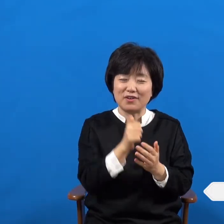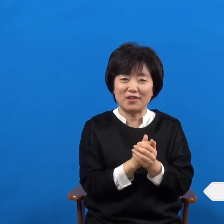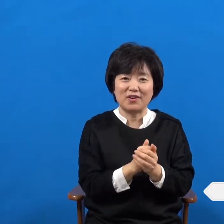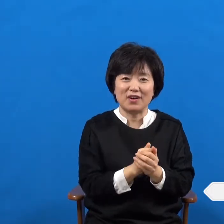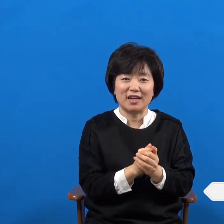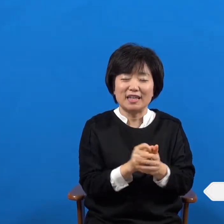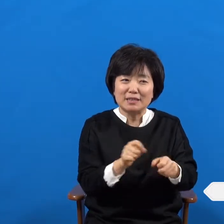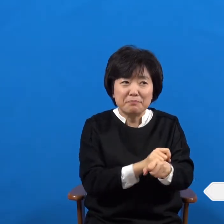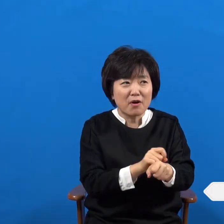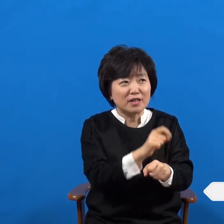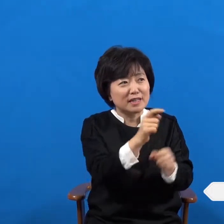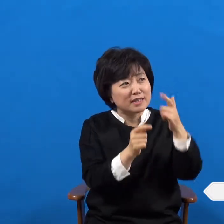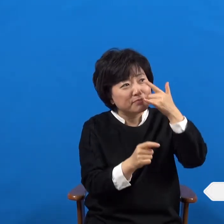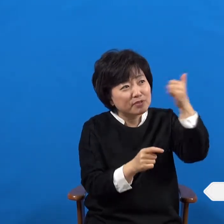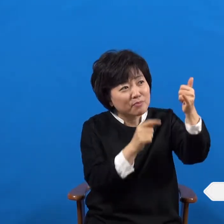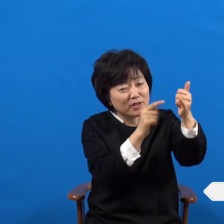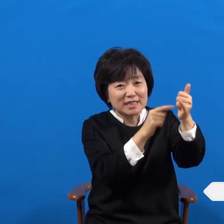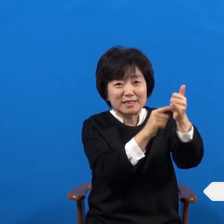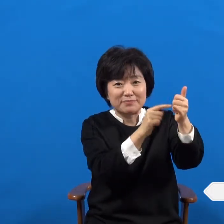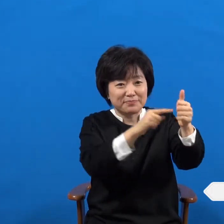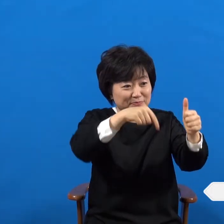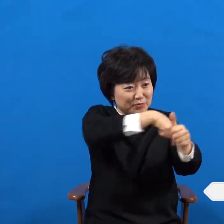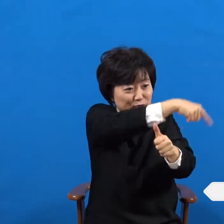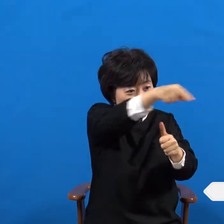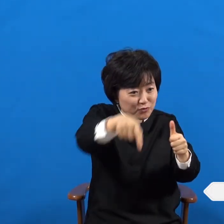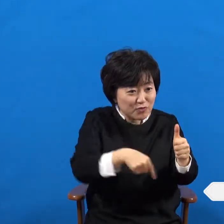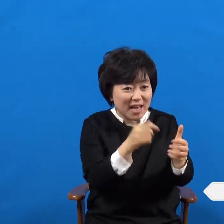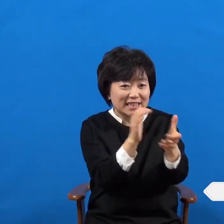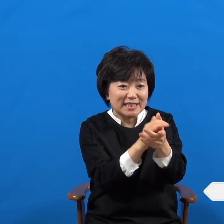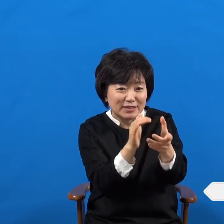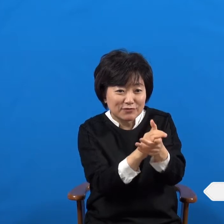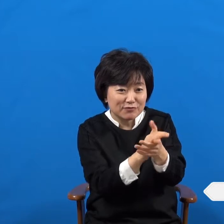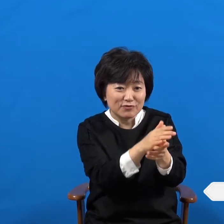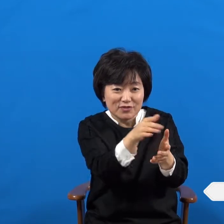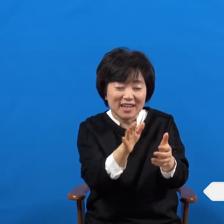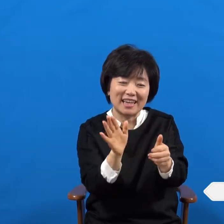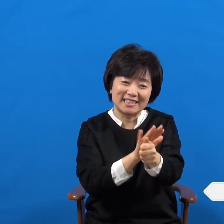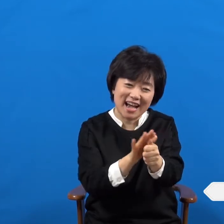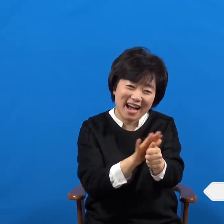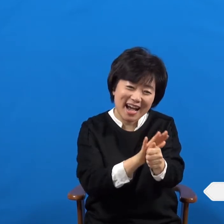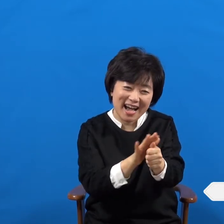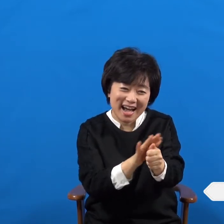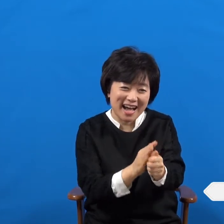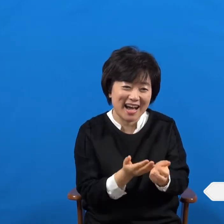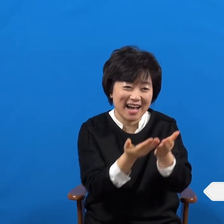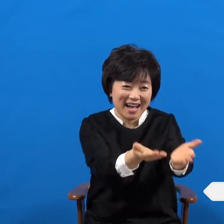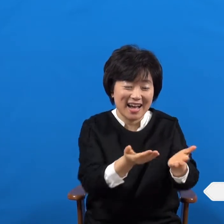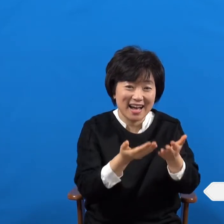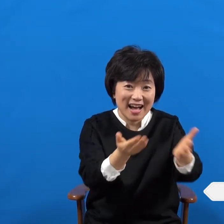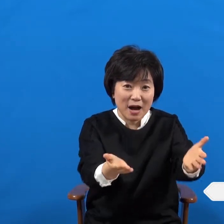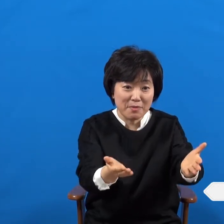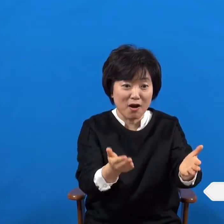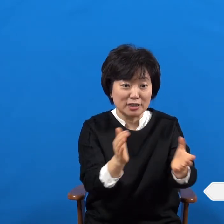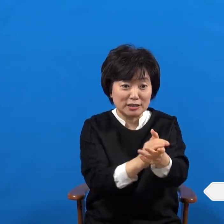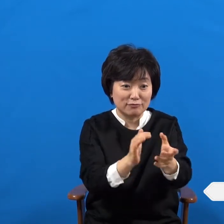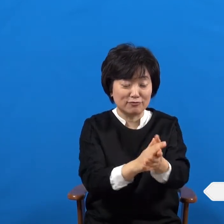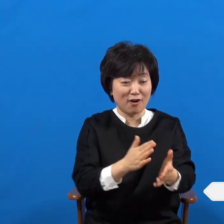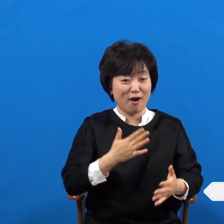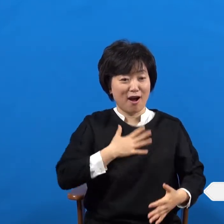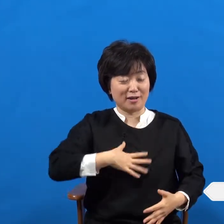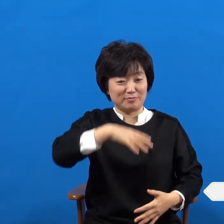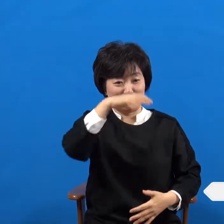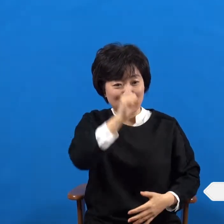특별히 그분들의 주위에 있는 분들, 친구분들에게 잘 접대할 때 오히려 친구분들이